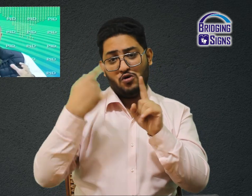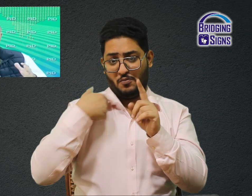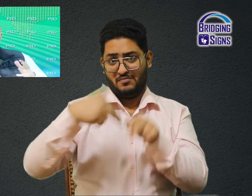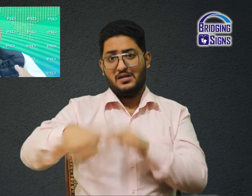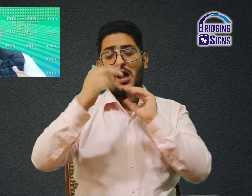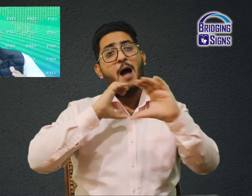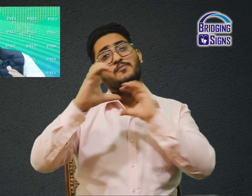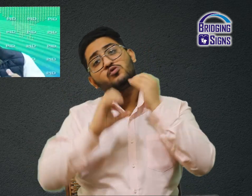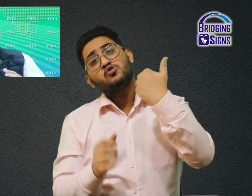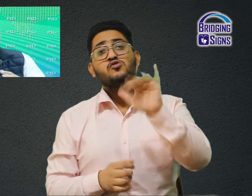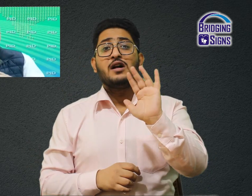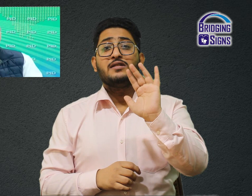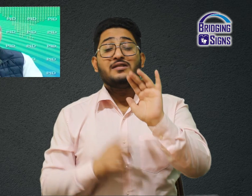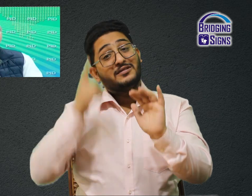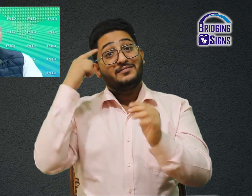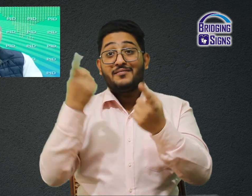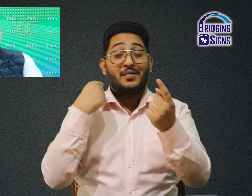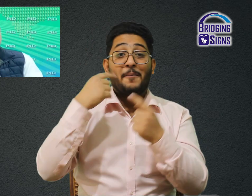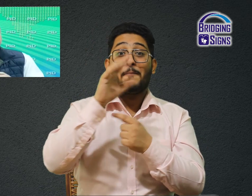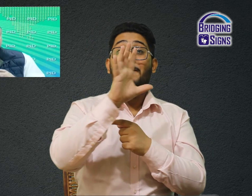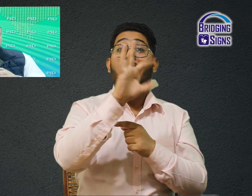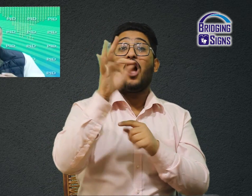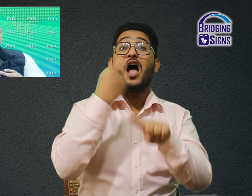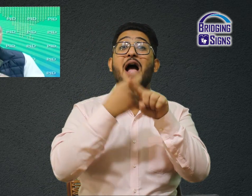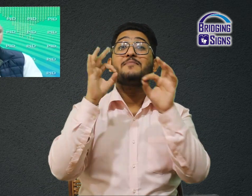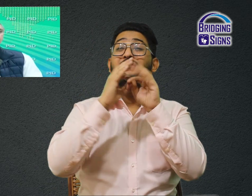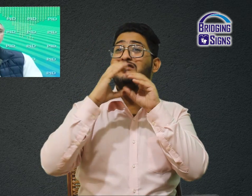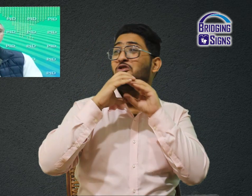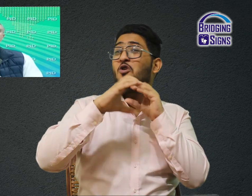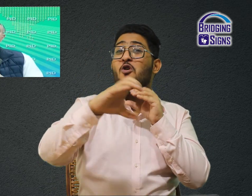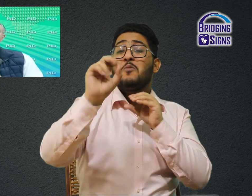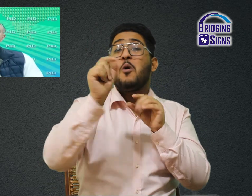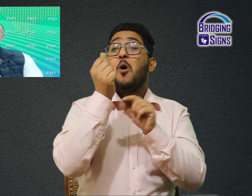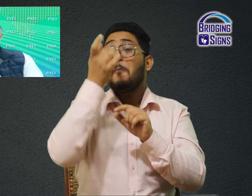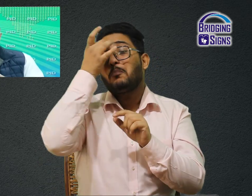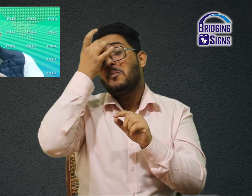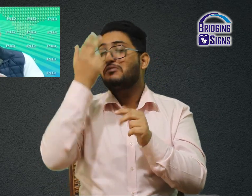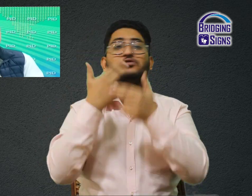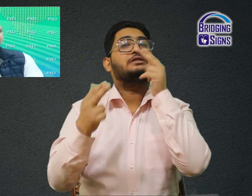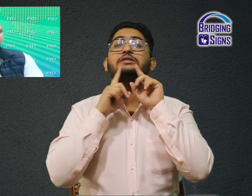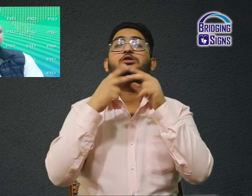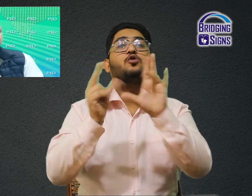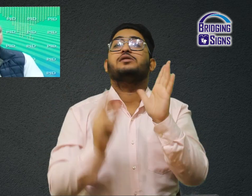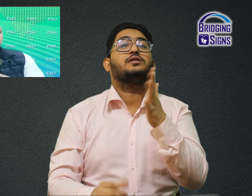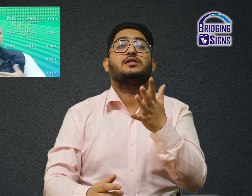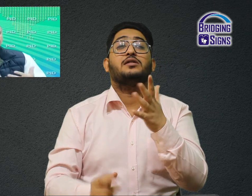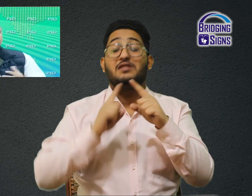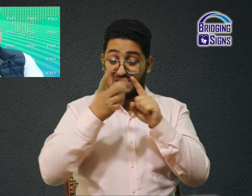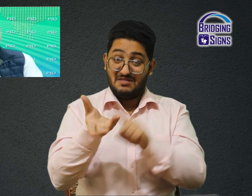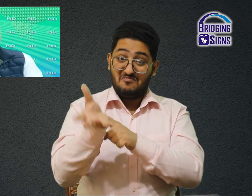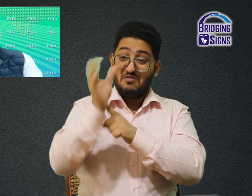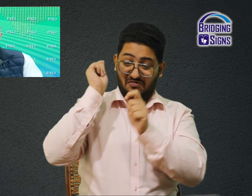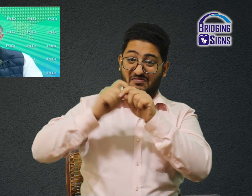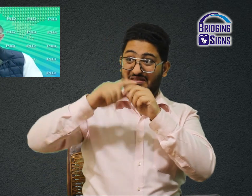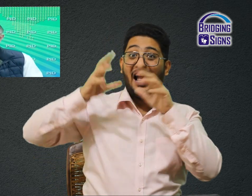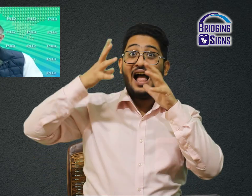हुई तो वहाँ पे वो 500 केवी की लाइंस में कोई नज़र अभी तक नहीं आया। जैसे जैसे दिन अभी गुजरेगा तो वहाँ पे